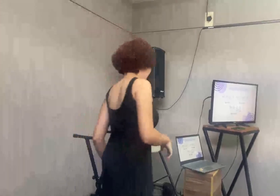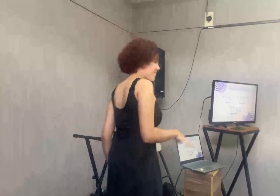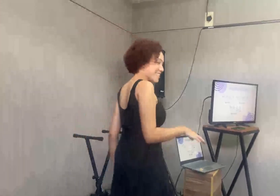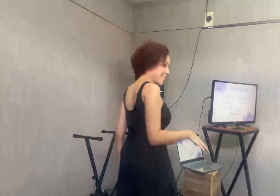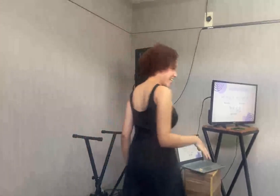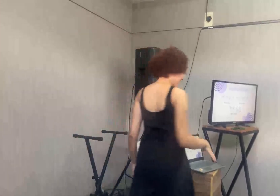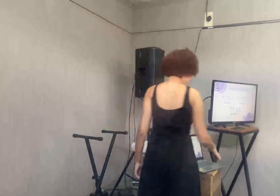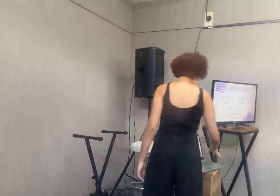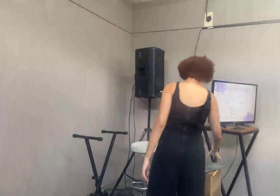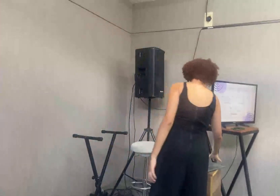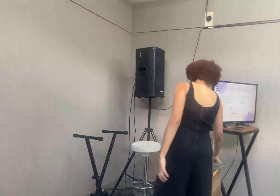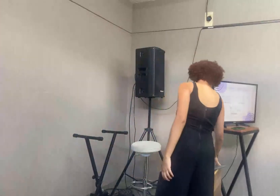Assim mesmo.